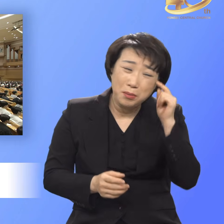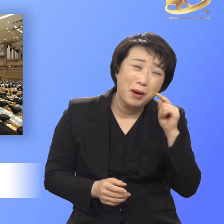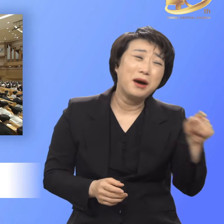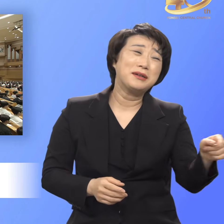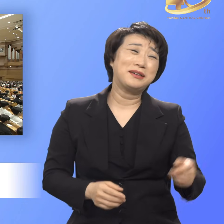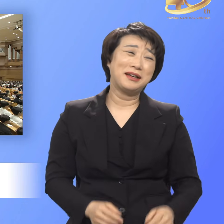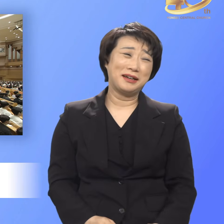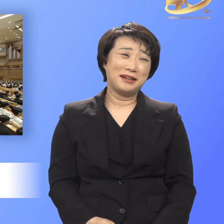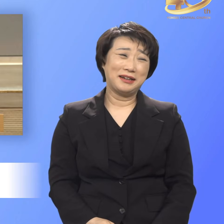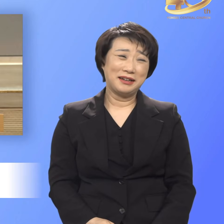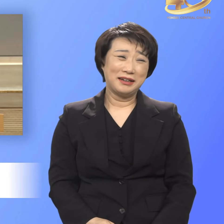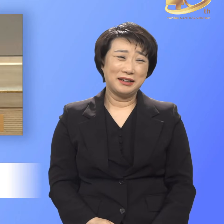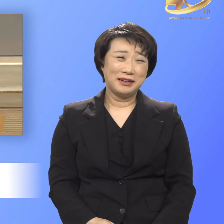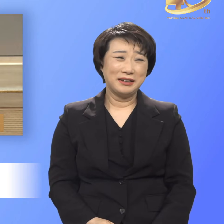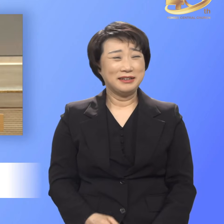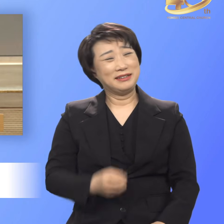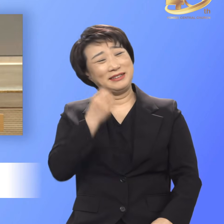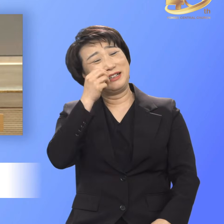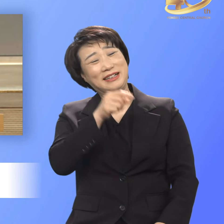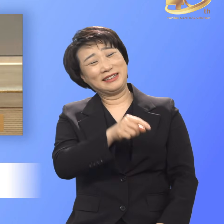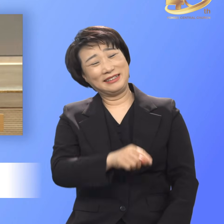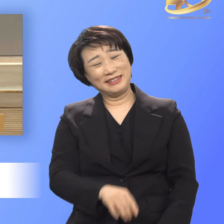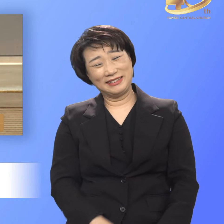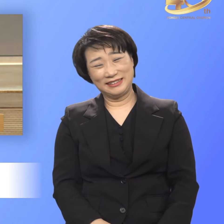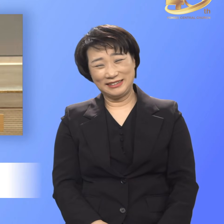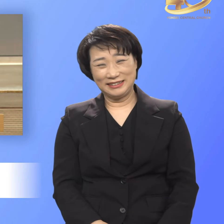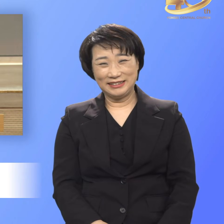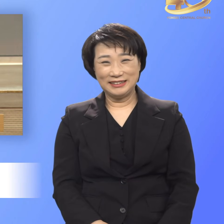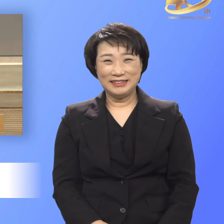생각해봐. 이상하잖아 정말로.